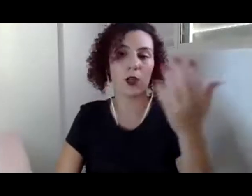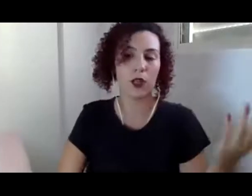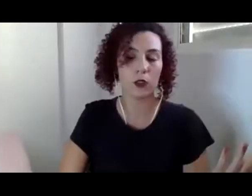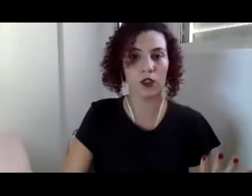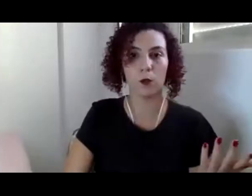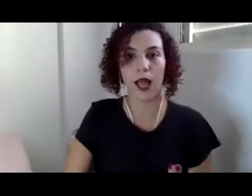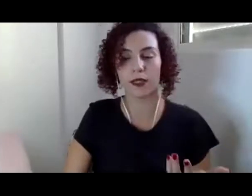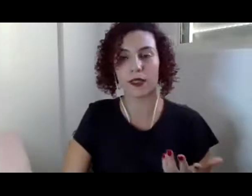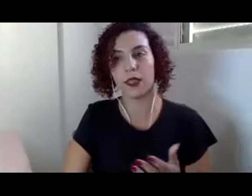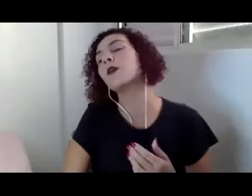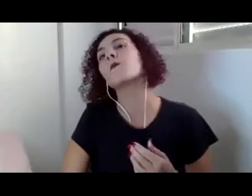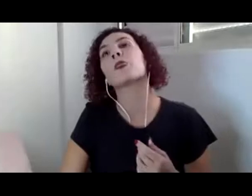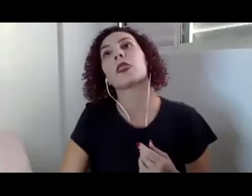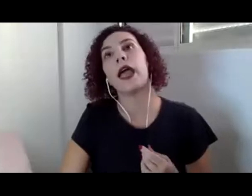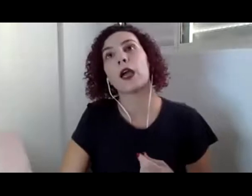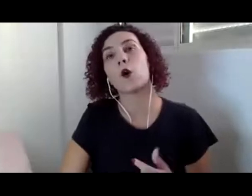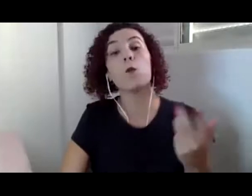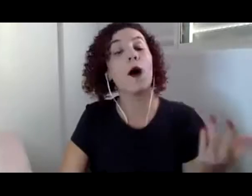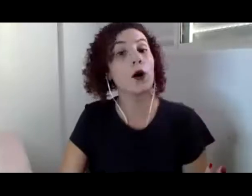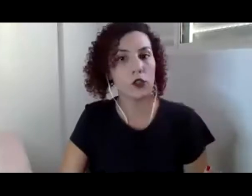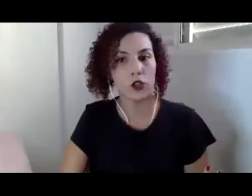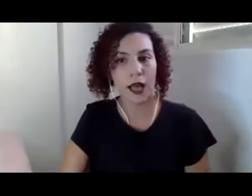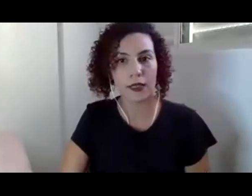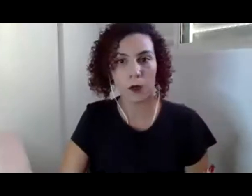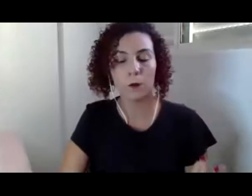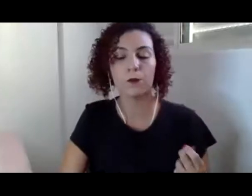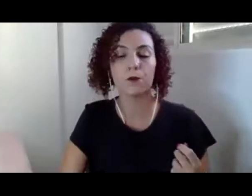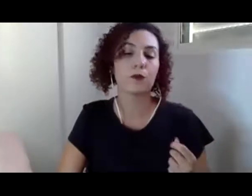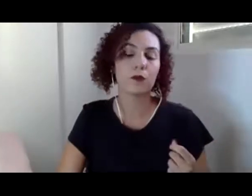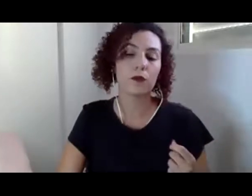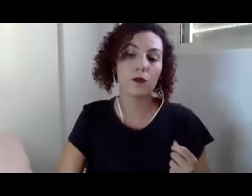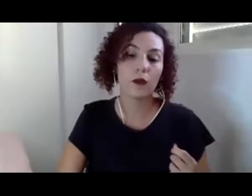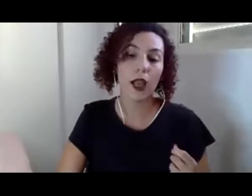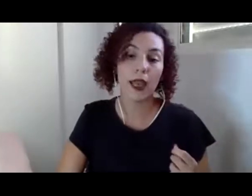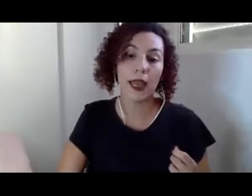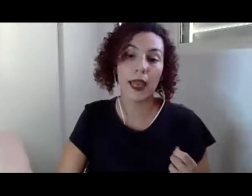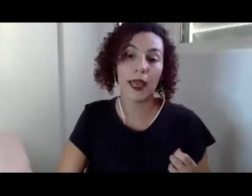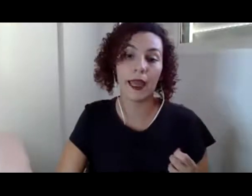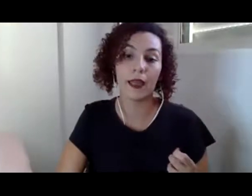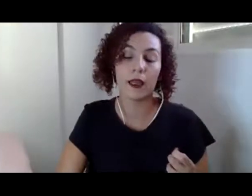e a maioria dos vestibulares aí com 1 hora de dilação,